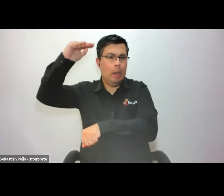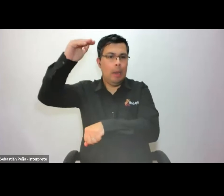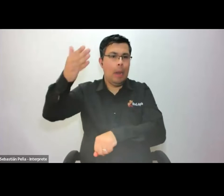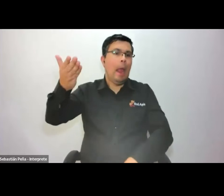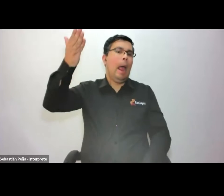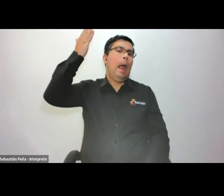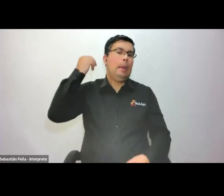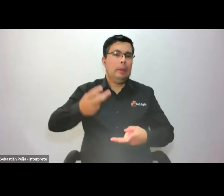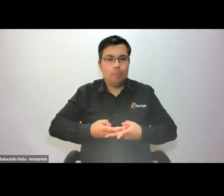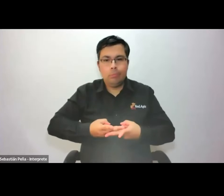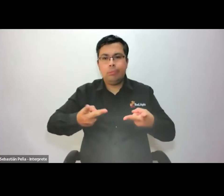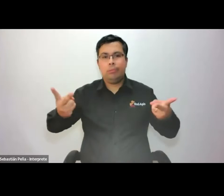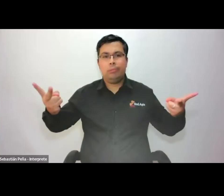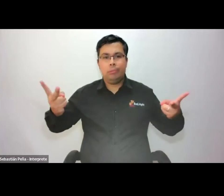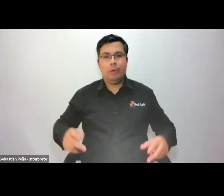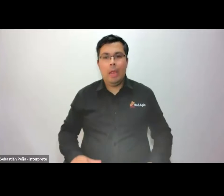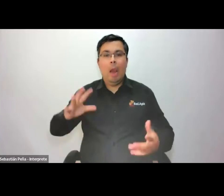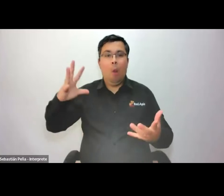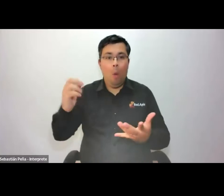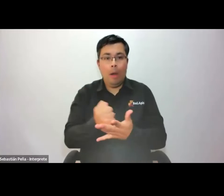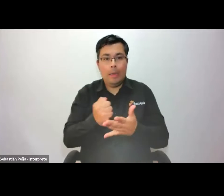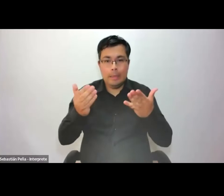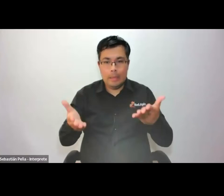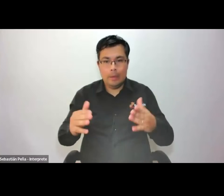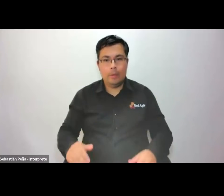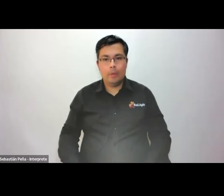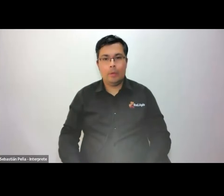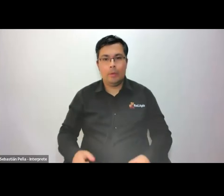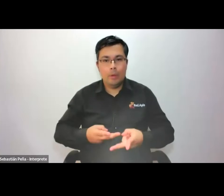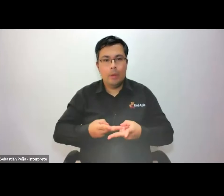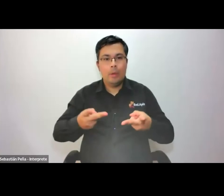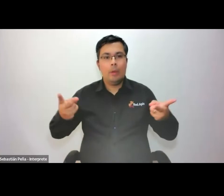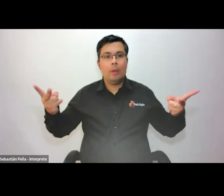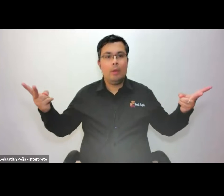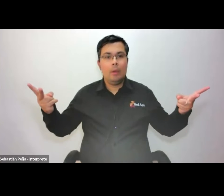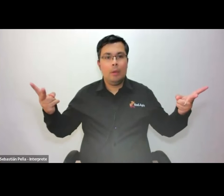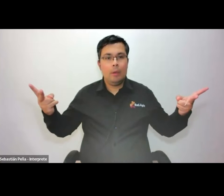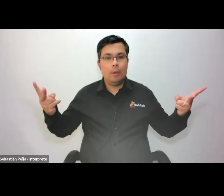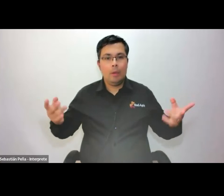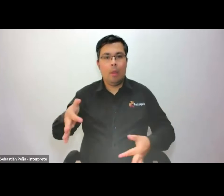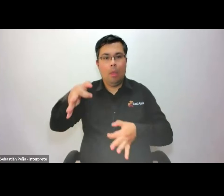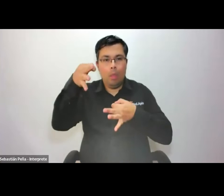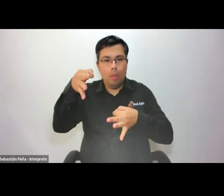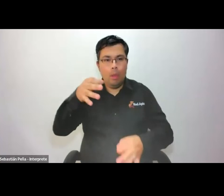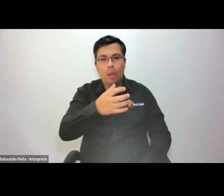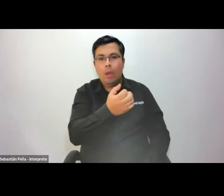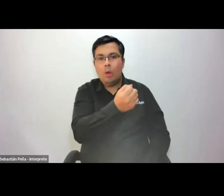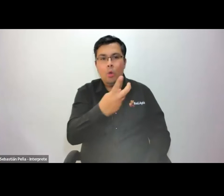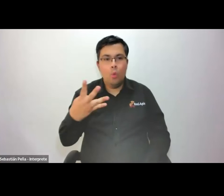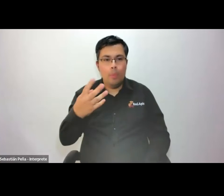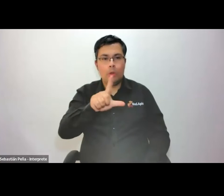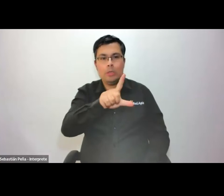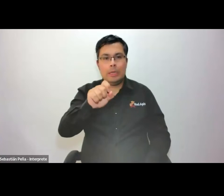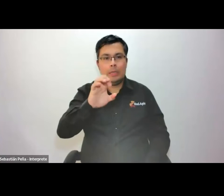los alcances de este principio, la circular número 707, y que por supuesto apunta